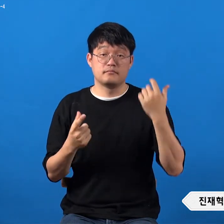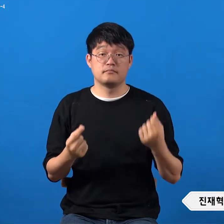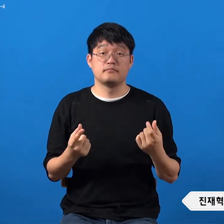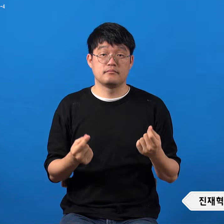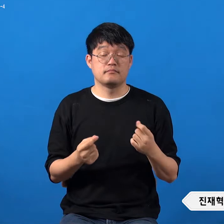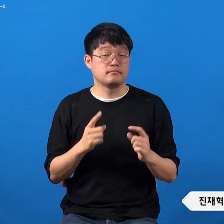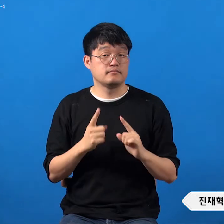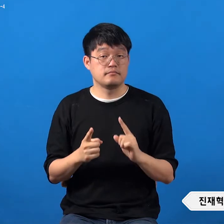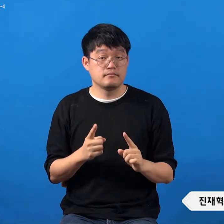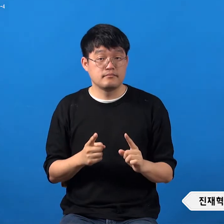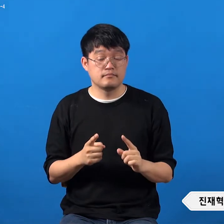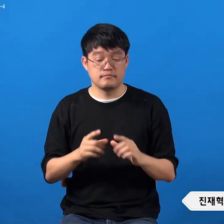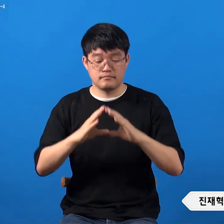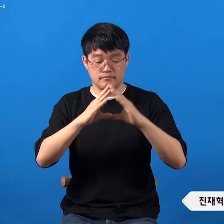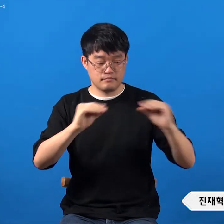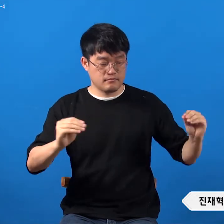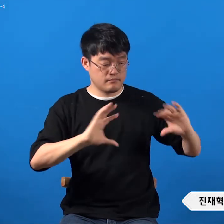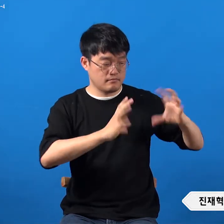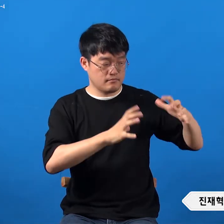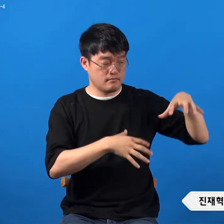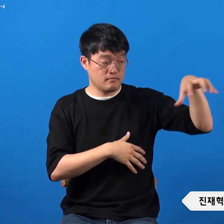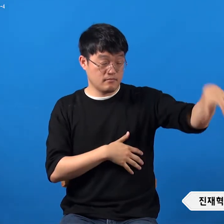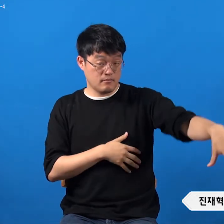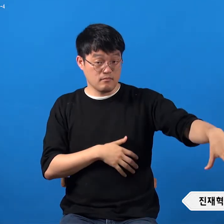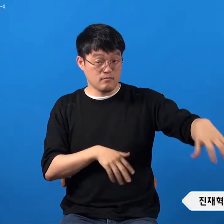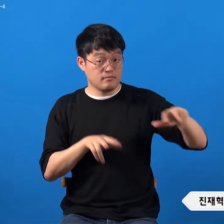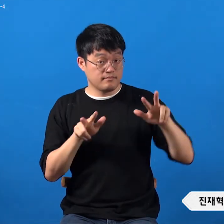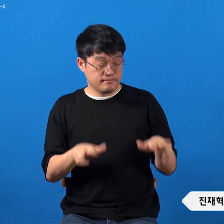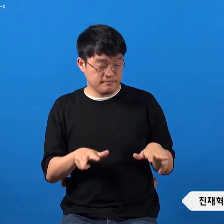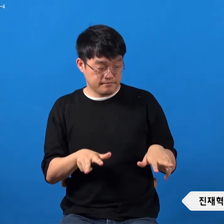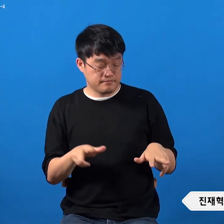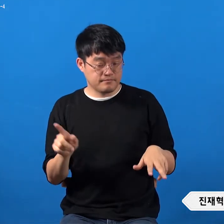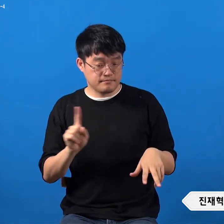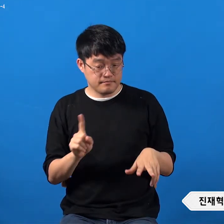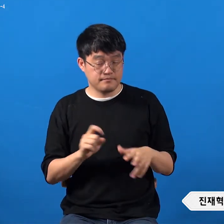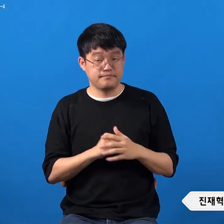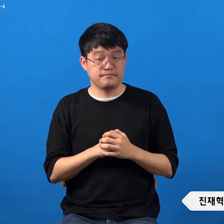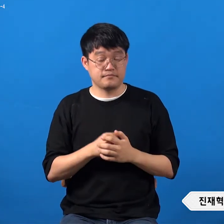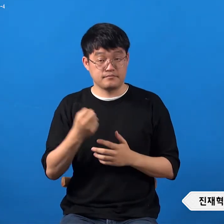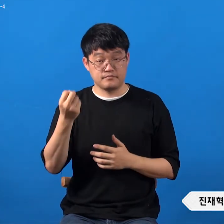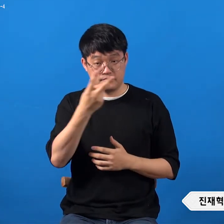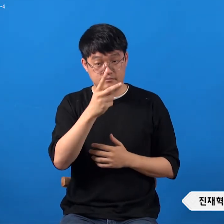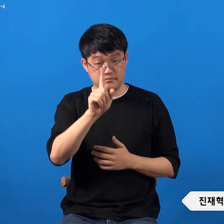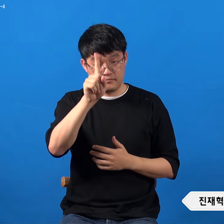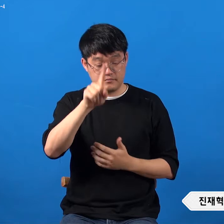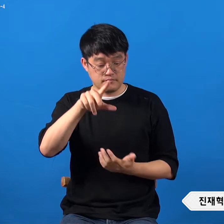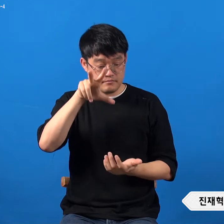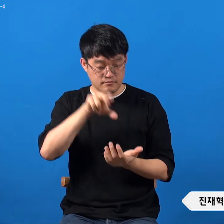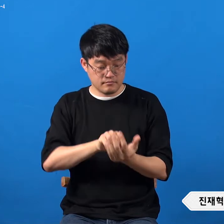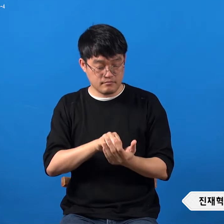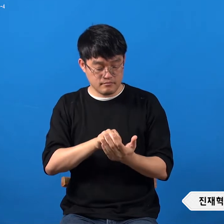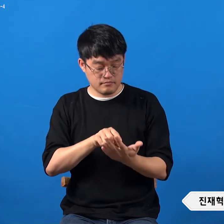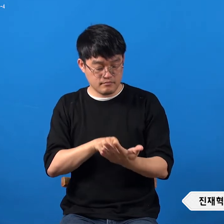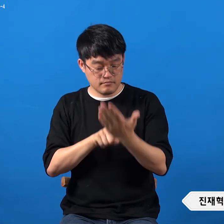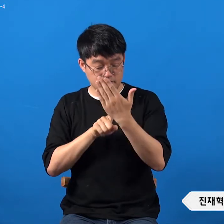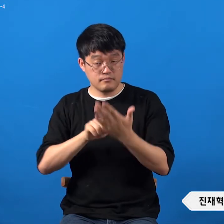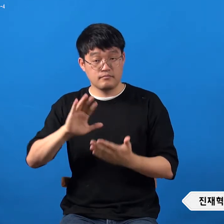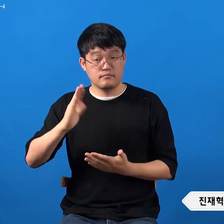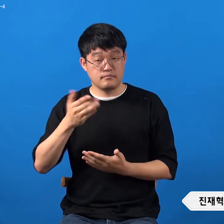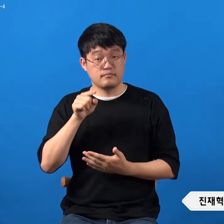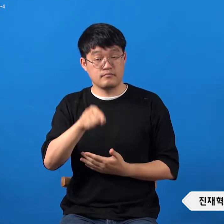내려갔던 애굽에서 이제는 상황뿐만 아니라 또 하나의 문제가